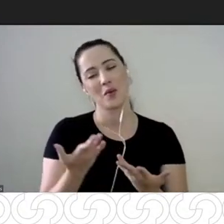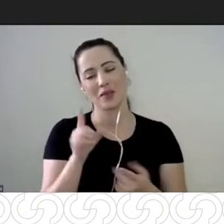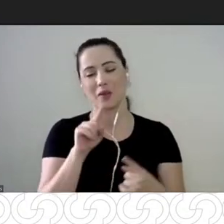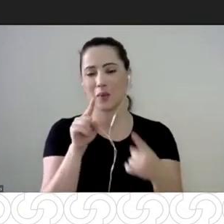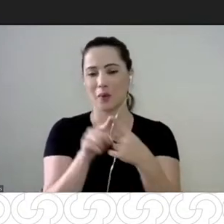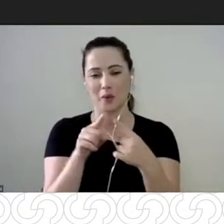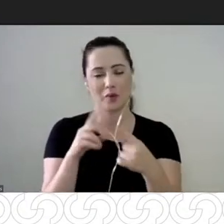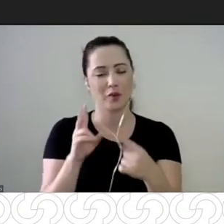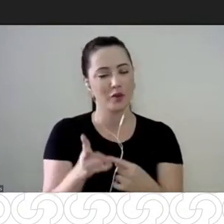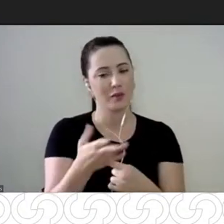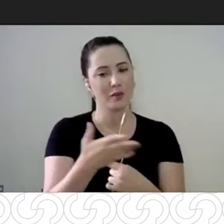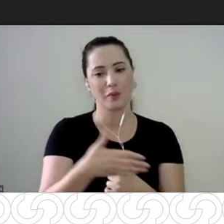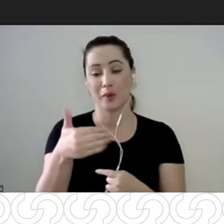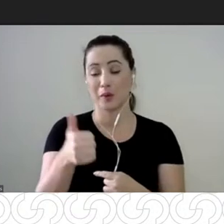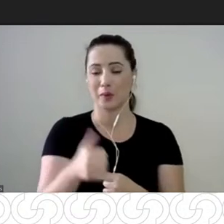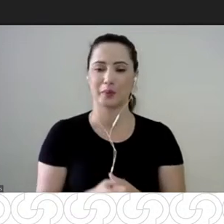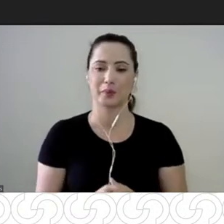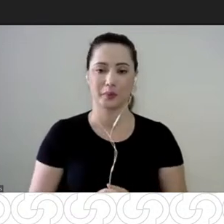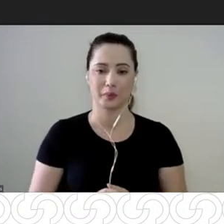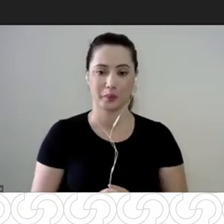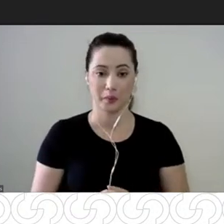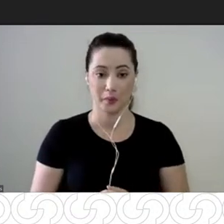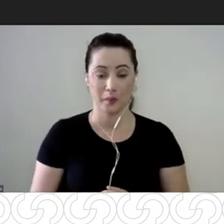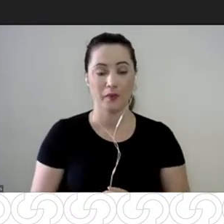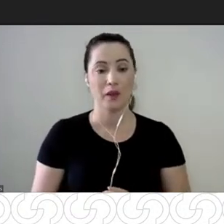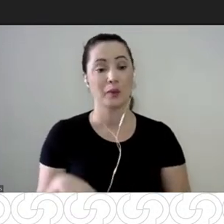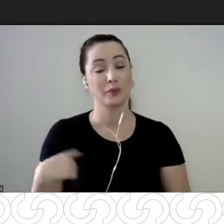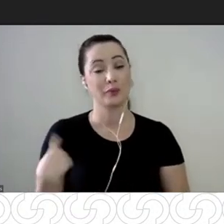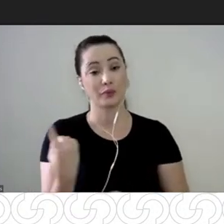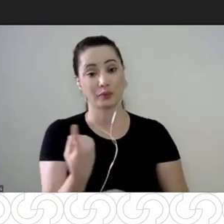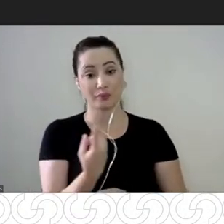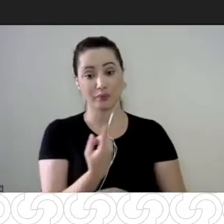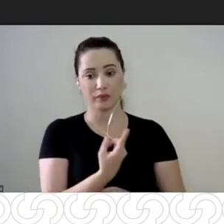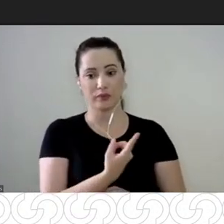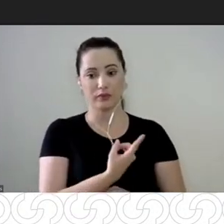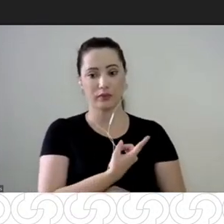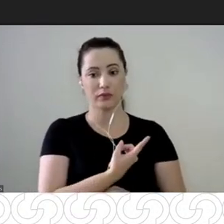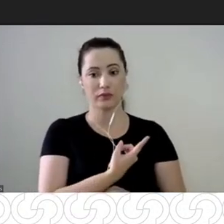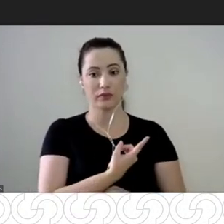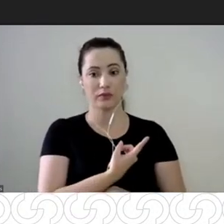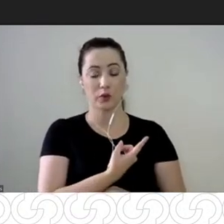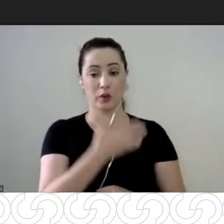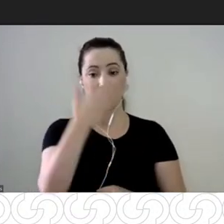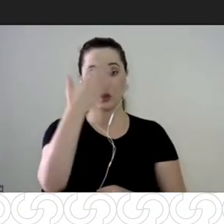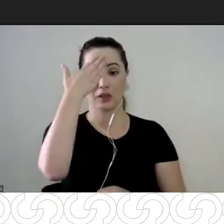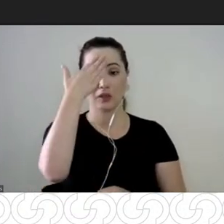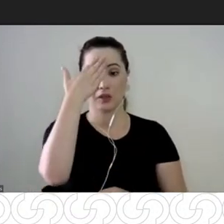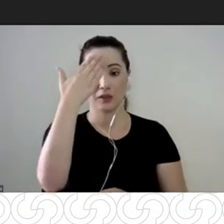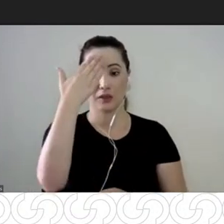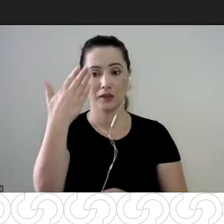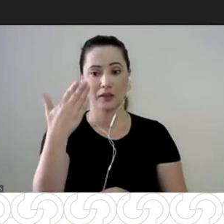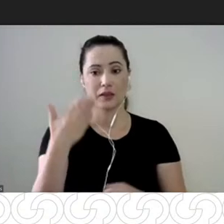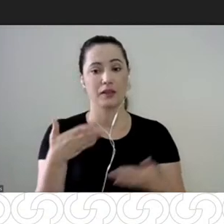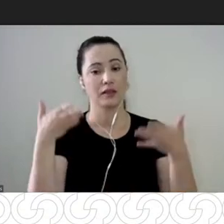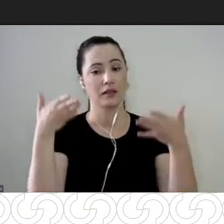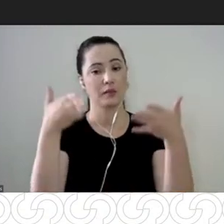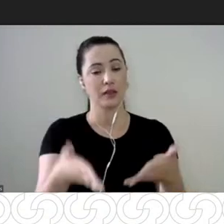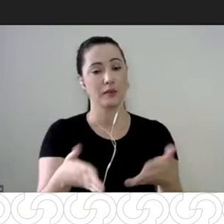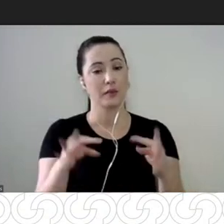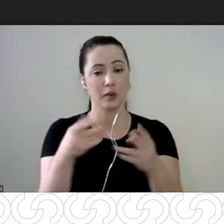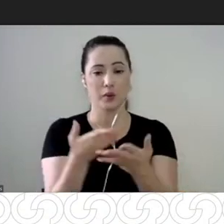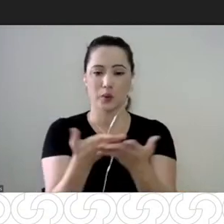objetivo a perseguir. De nossa parte, temos que agradecer a participação de todos,